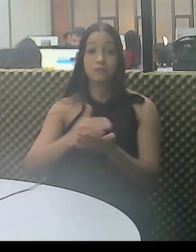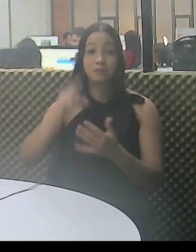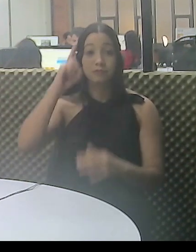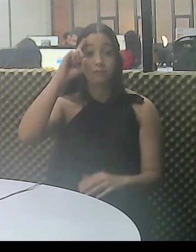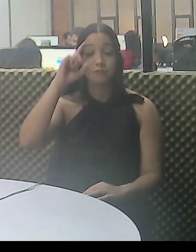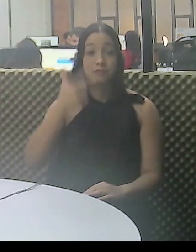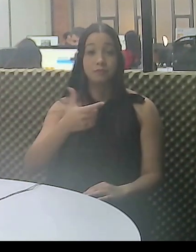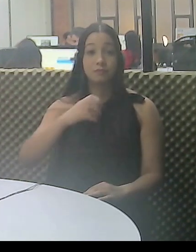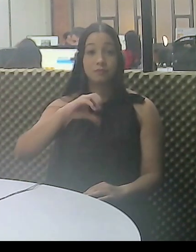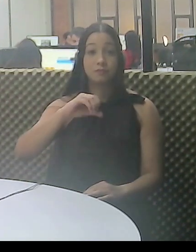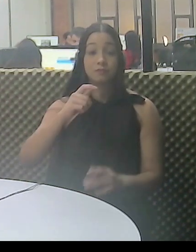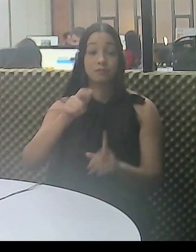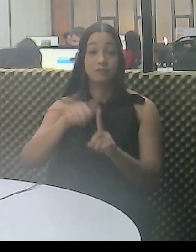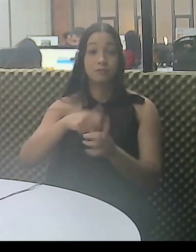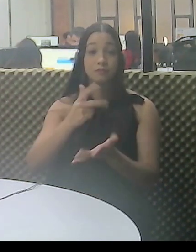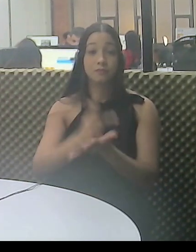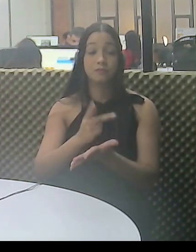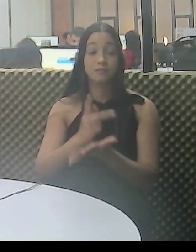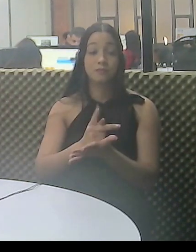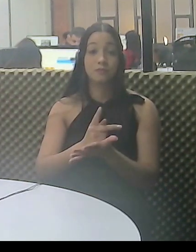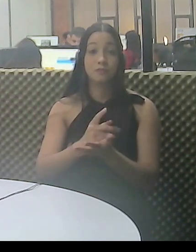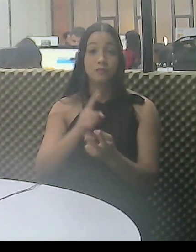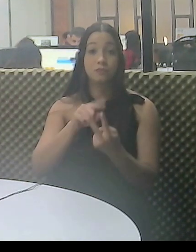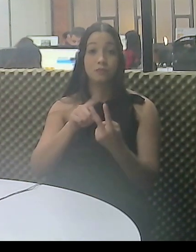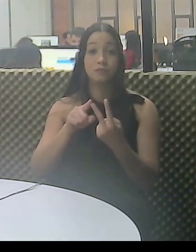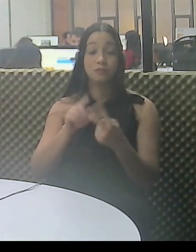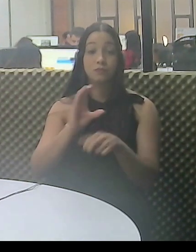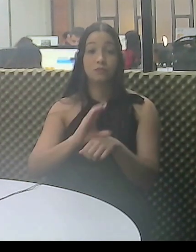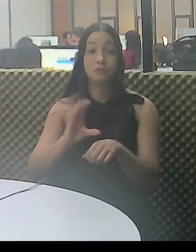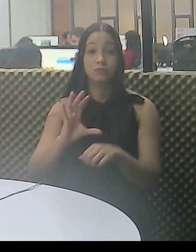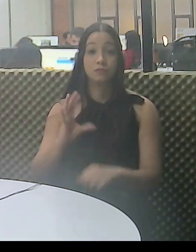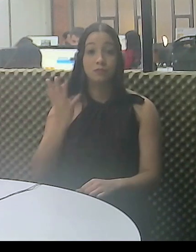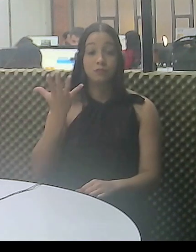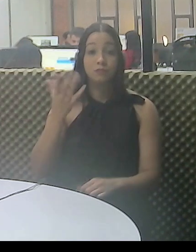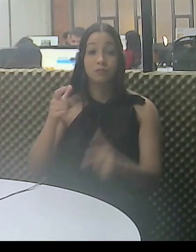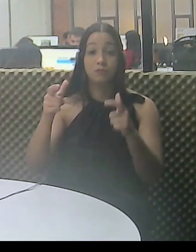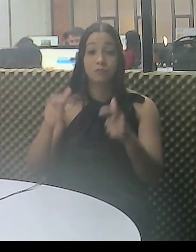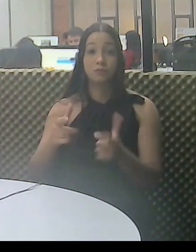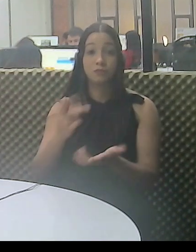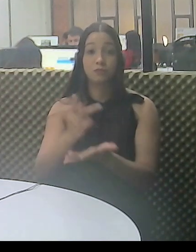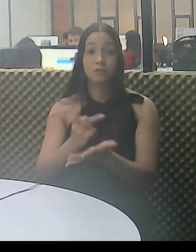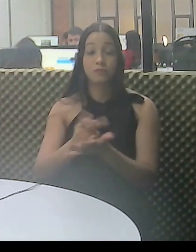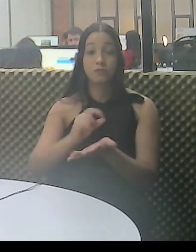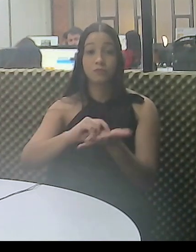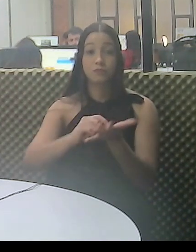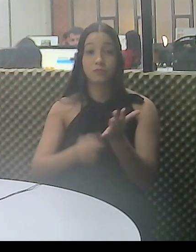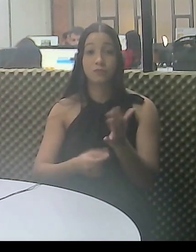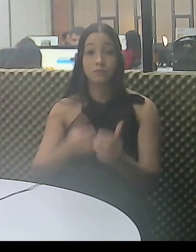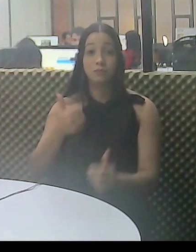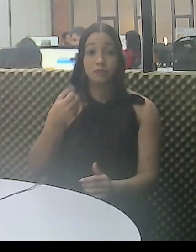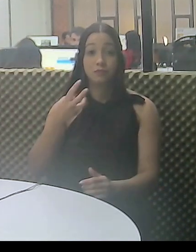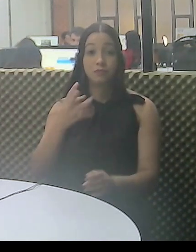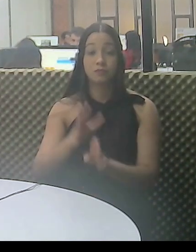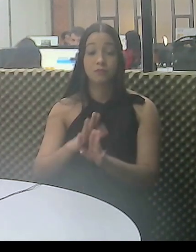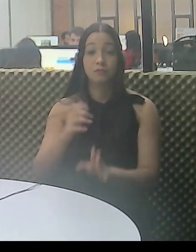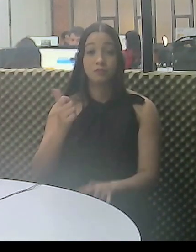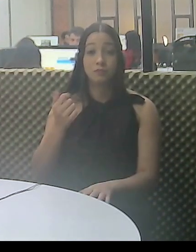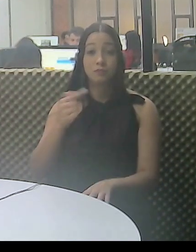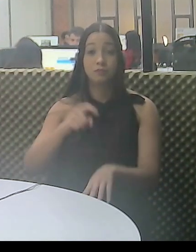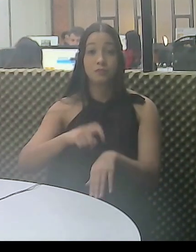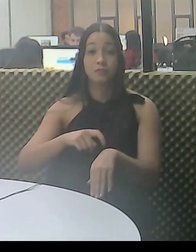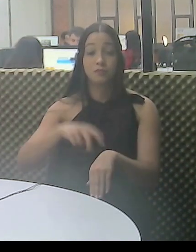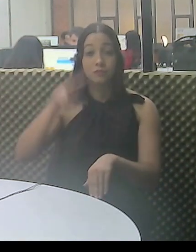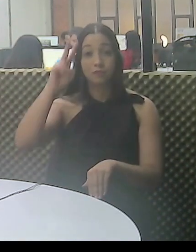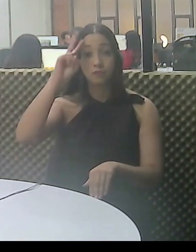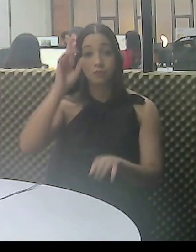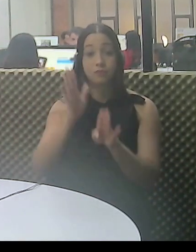dia 29 do mesmo mês. Ambos os cursos ocorrerão no mesmo local das inscrições, entre 13 e 17 horas, de